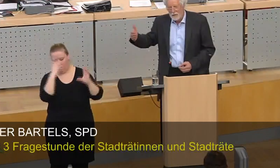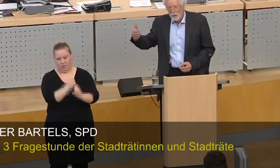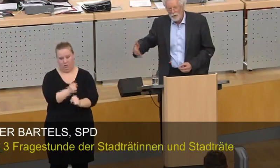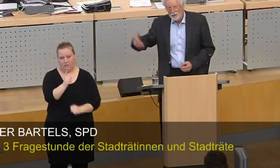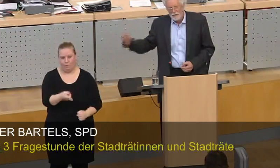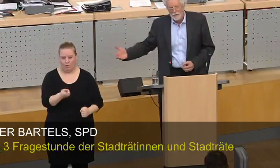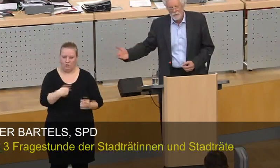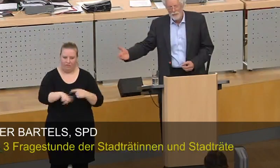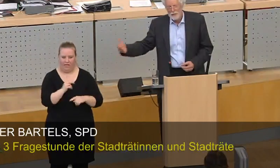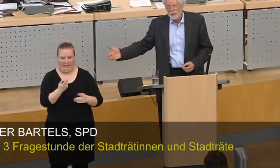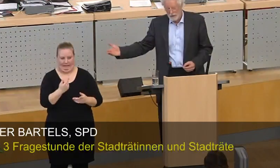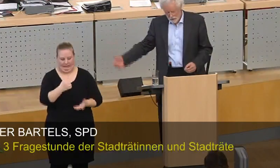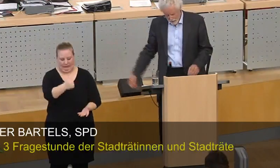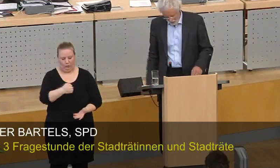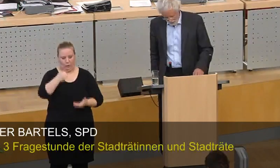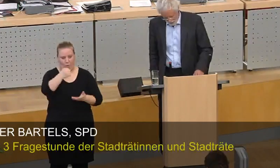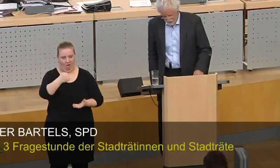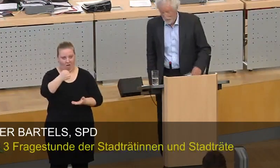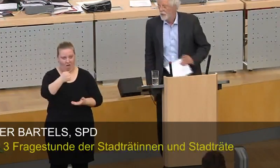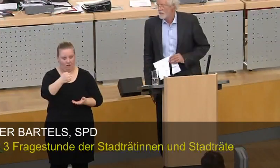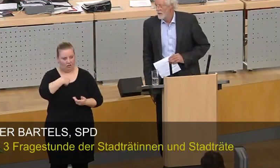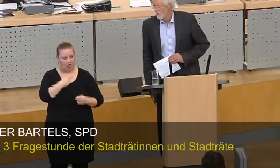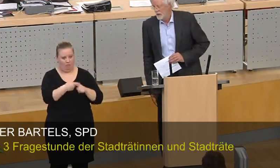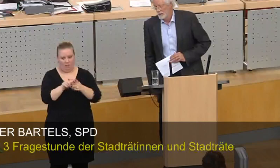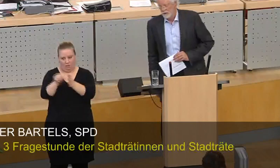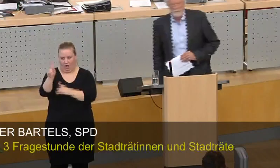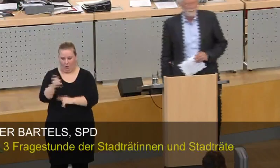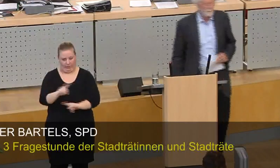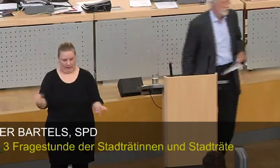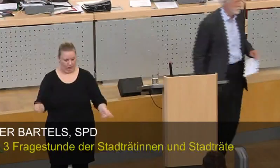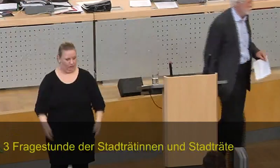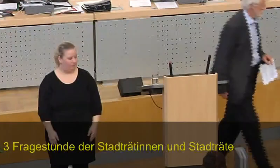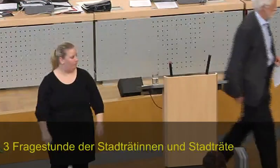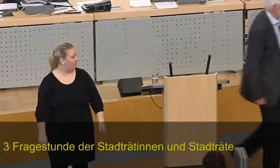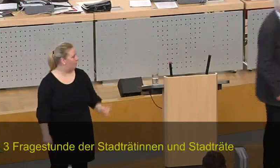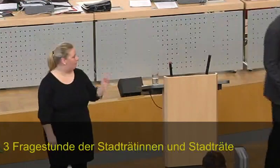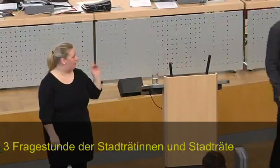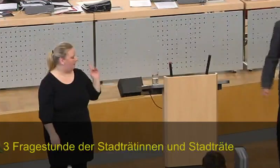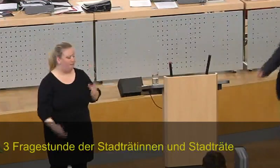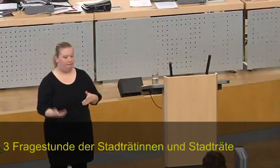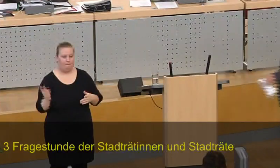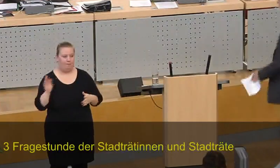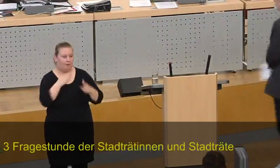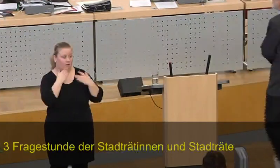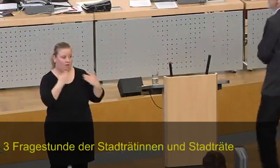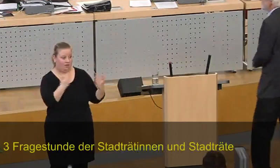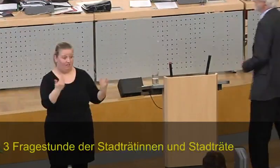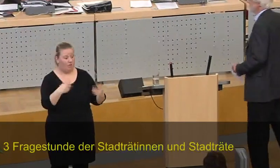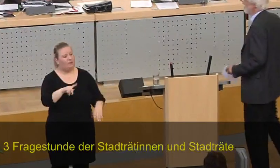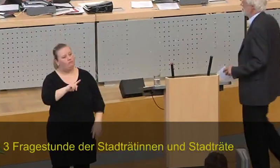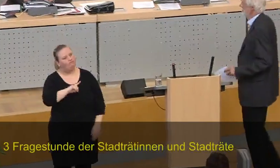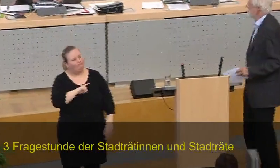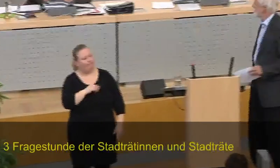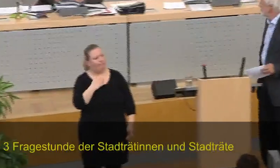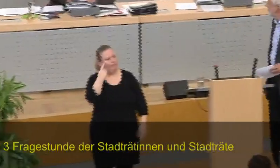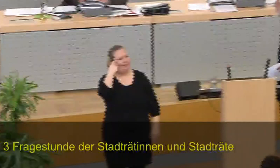diese ungerechtigten Summen nicht an die Vermieter gezahlt werden. Danke. Die Antwort darauf, Herr Bartels, ist, dass wir davon